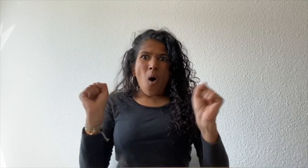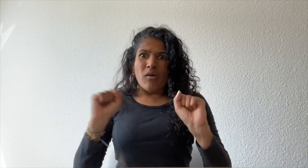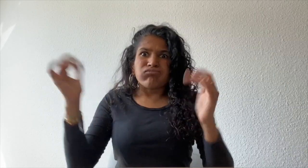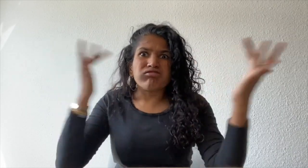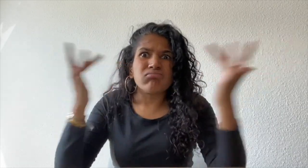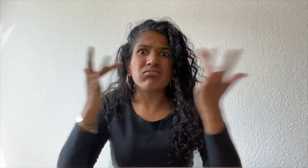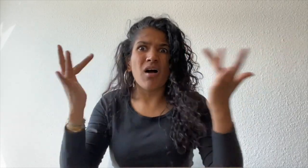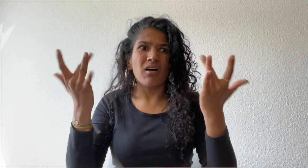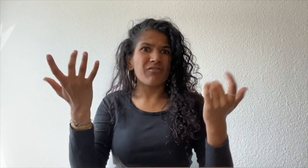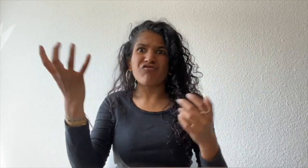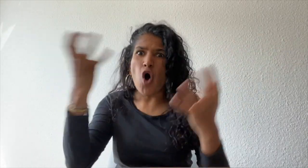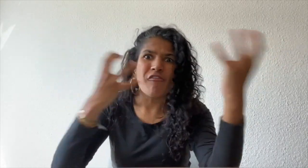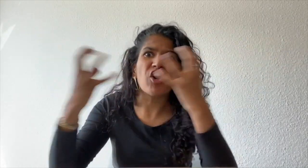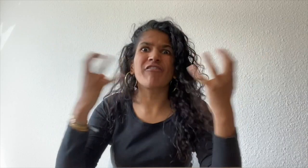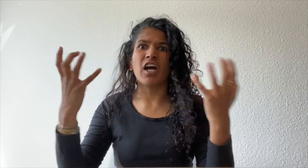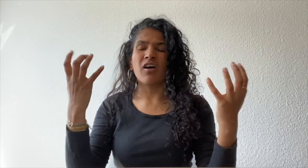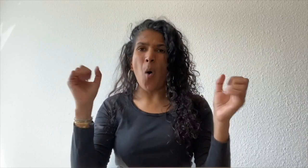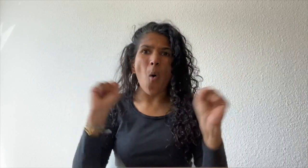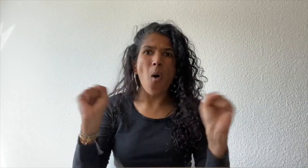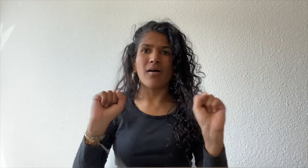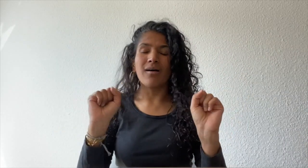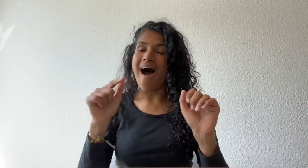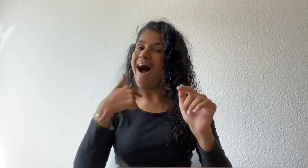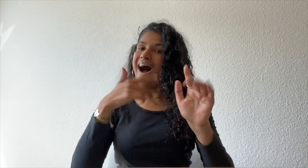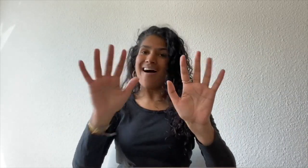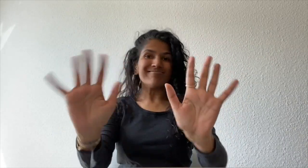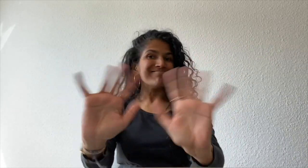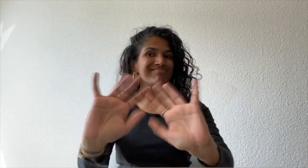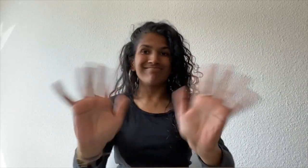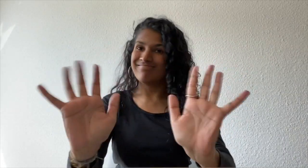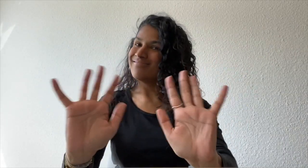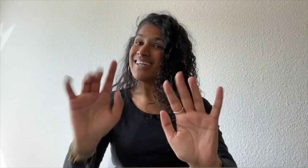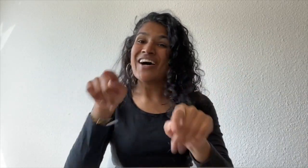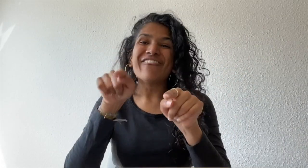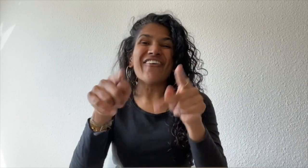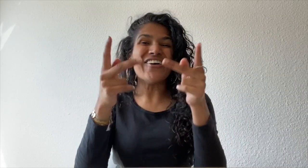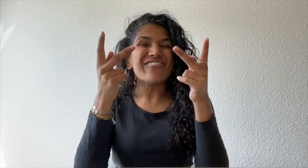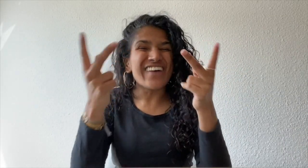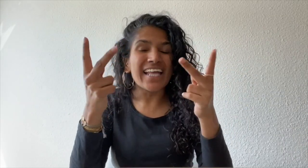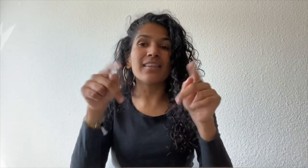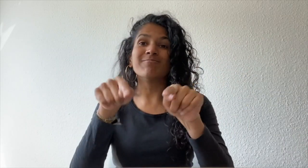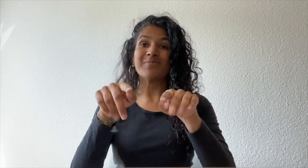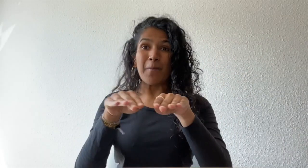Weiße erfunden und sei von daher ein weißes Problem.